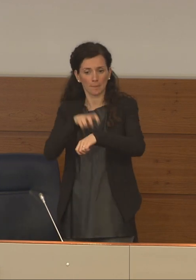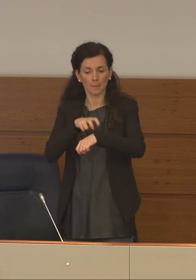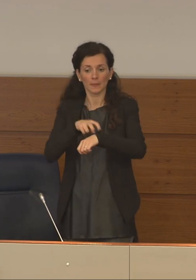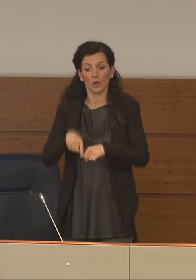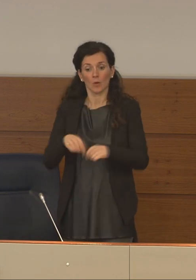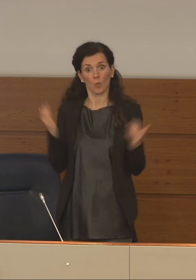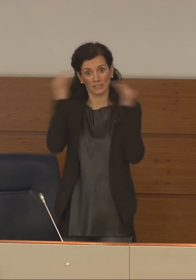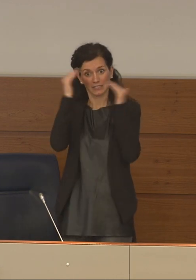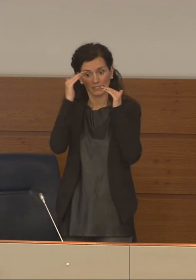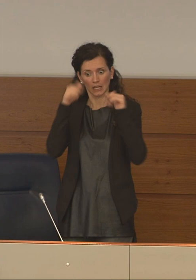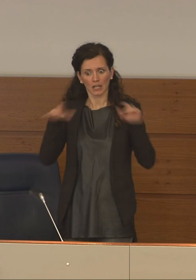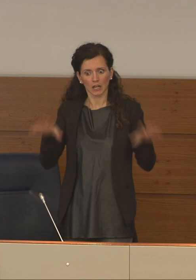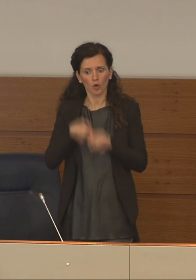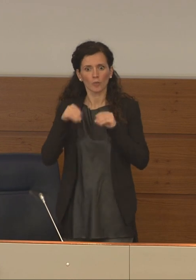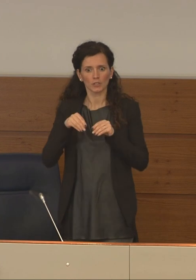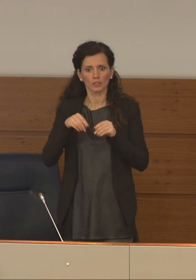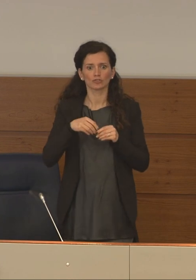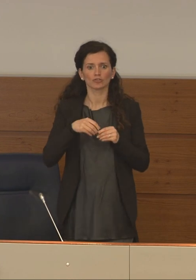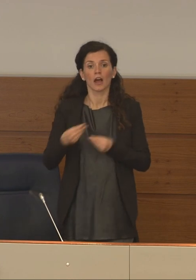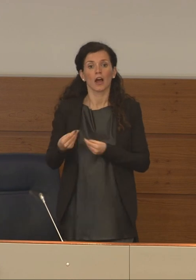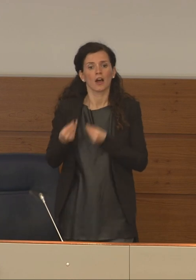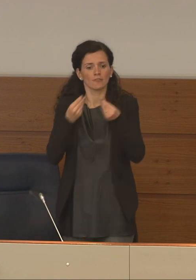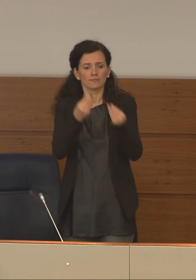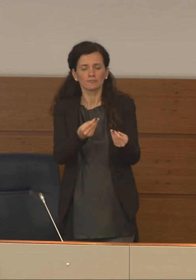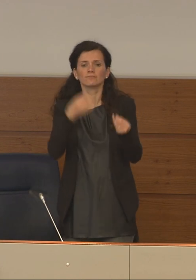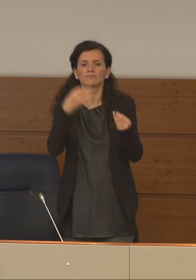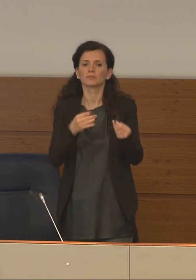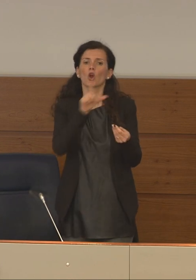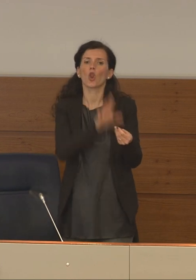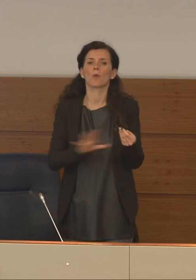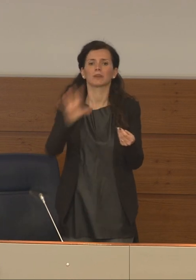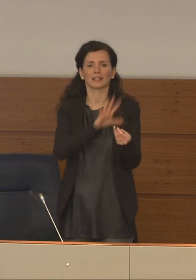parte con la regione lombardia